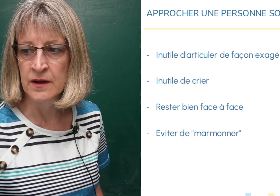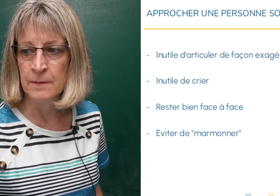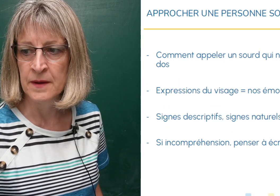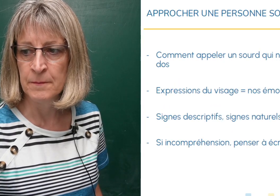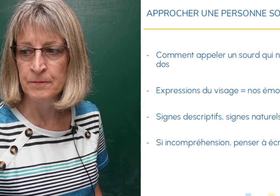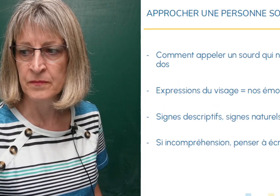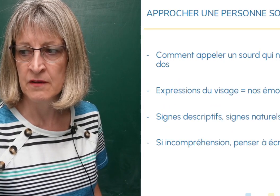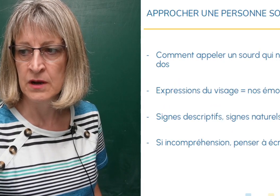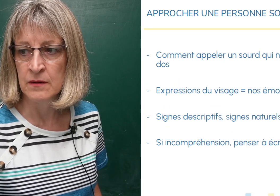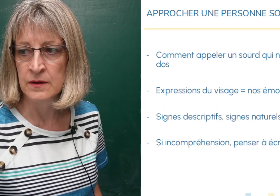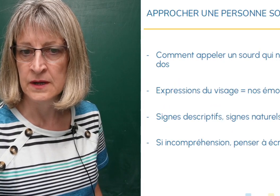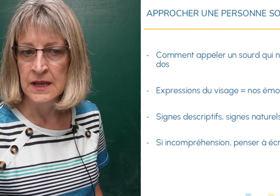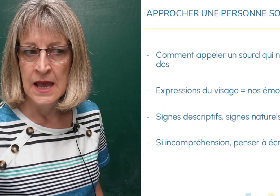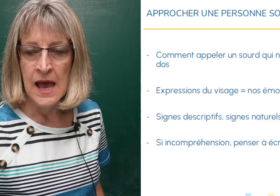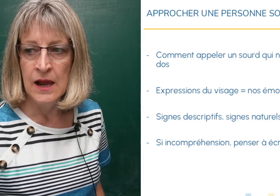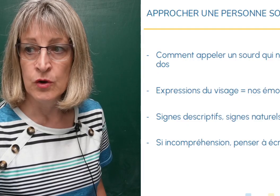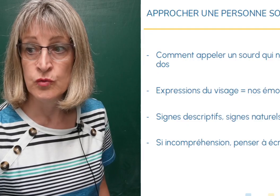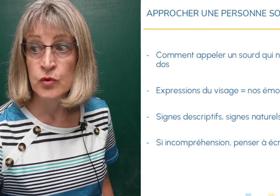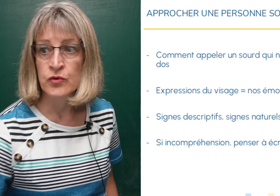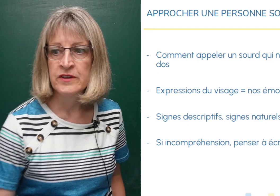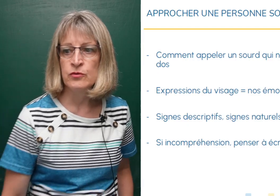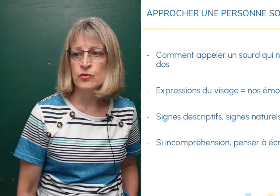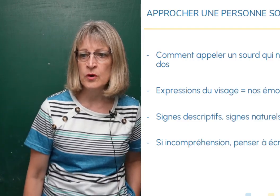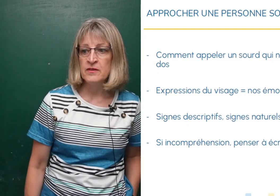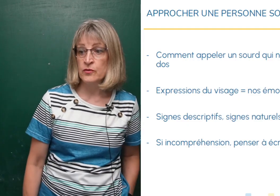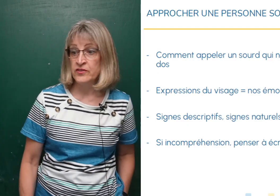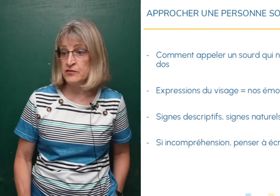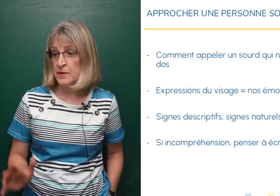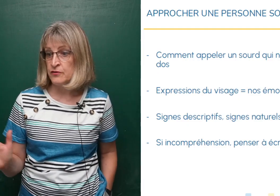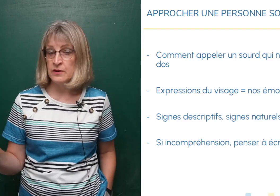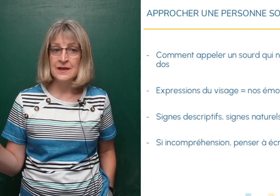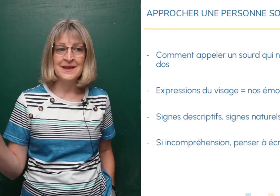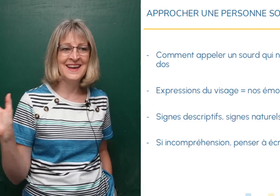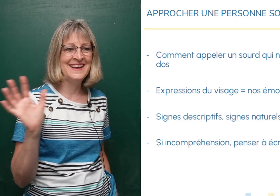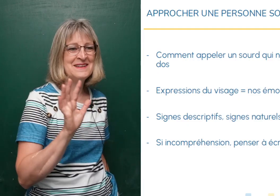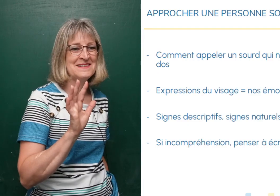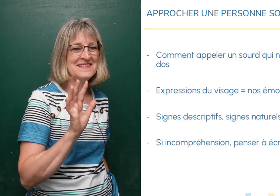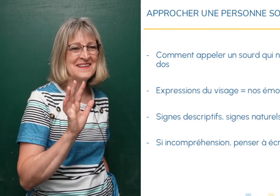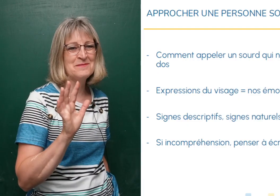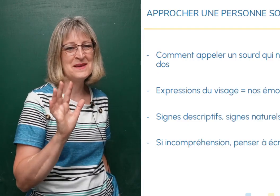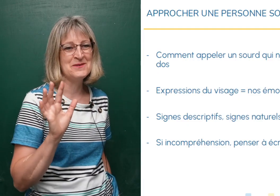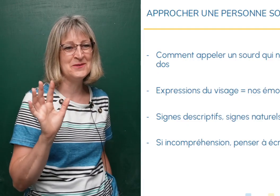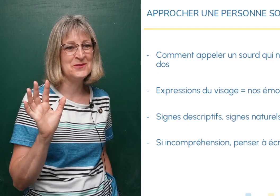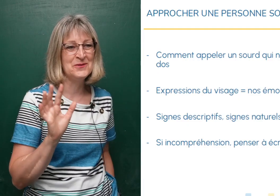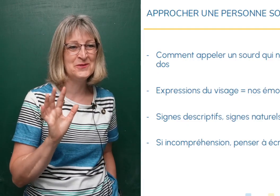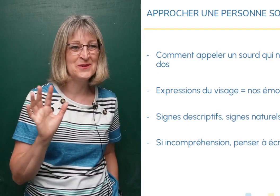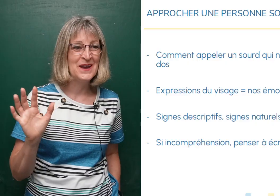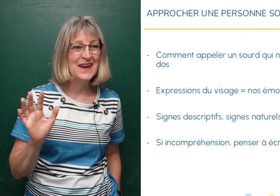hein. Voilà. Alors, nous, on continue le cours parce que si je pars sur les aspects